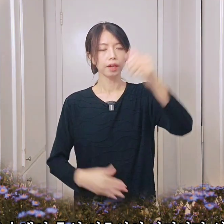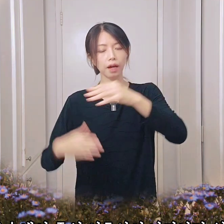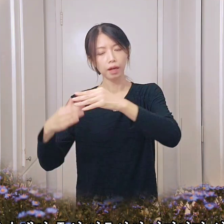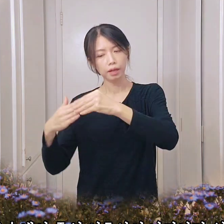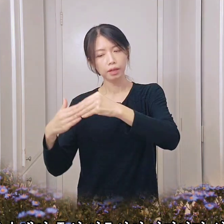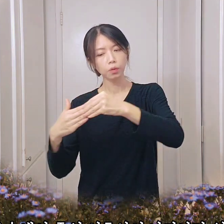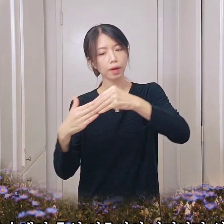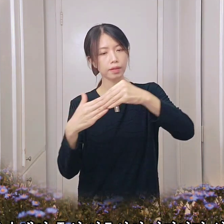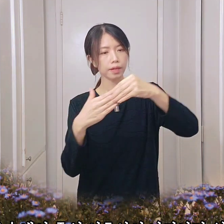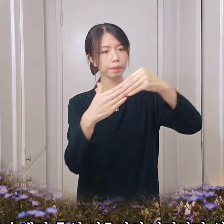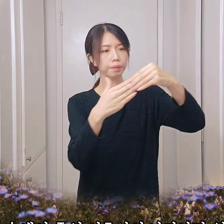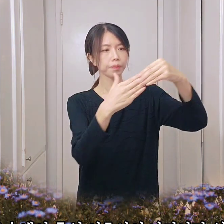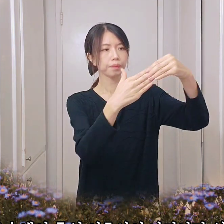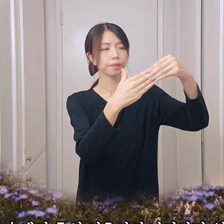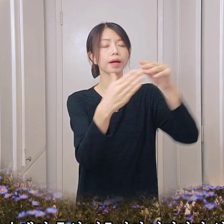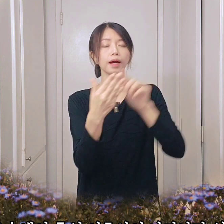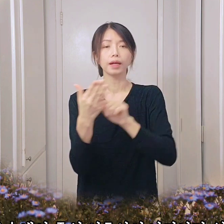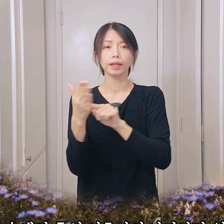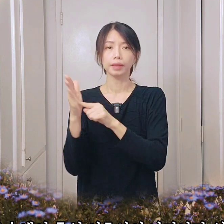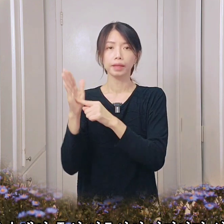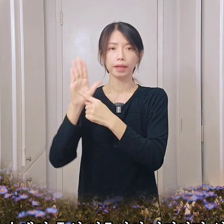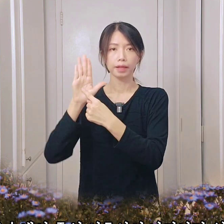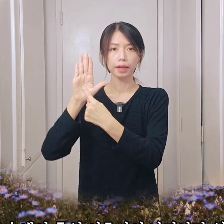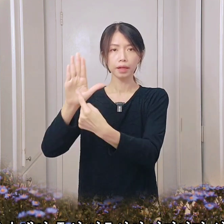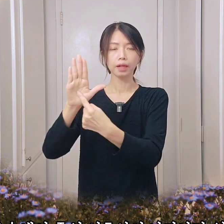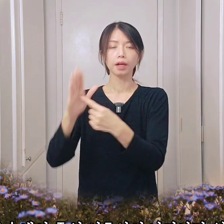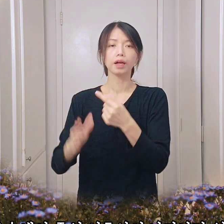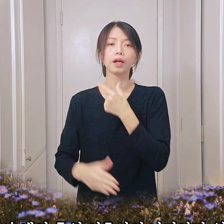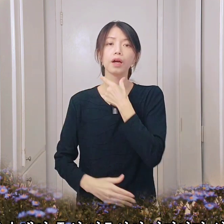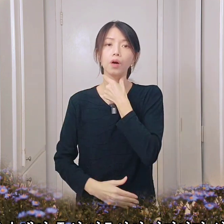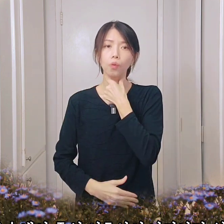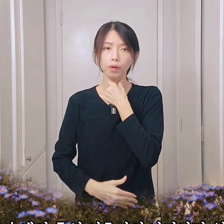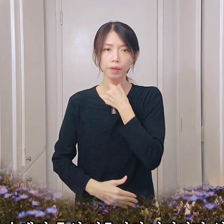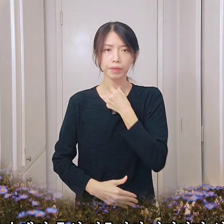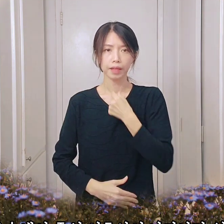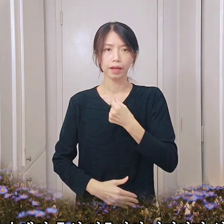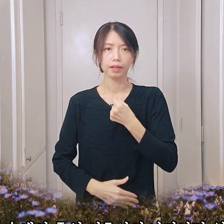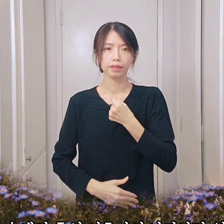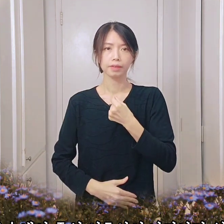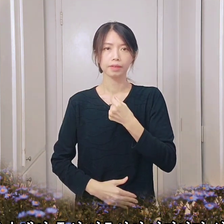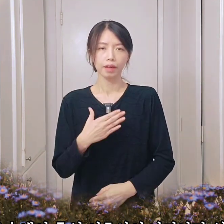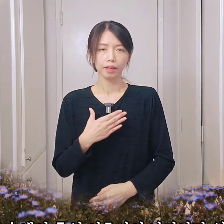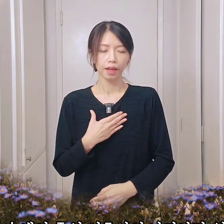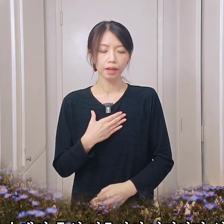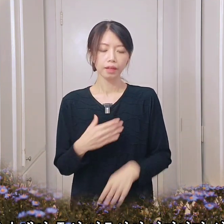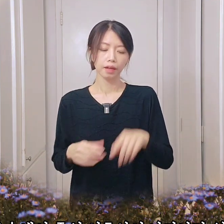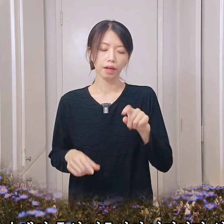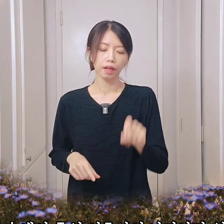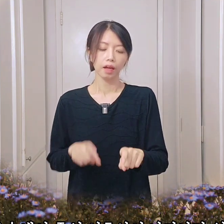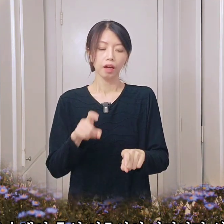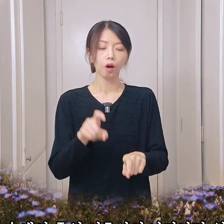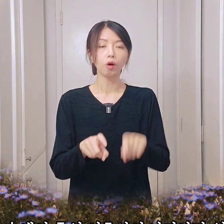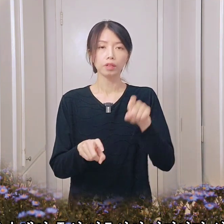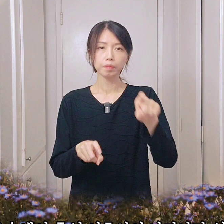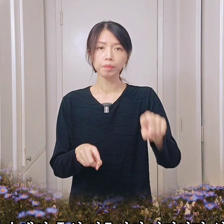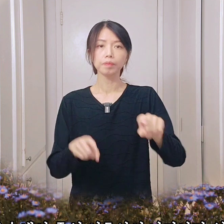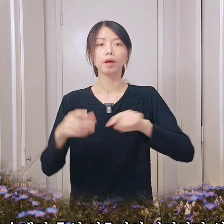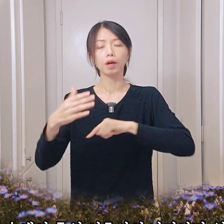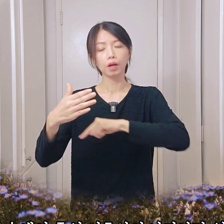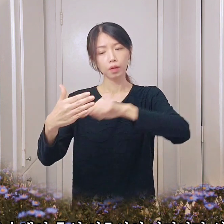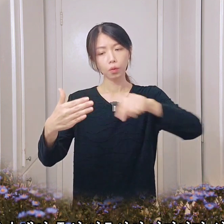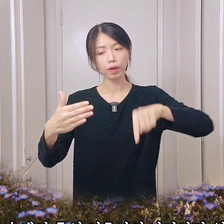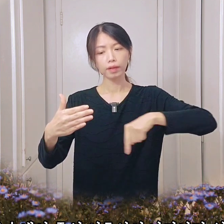주의 인도하심 나타내길 원합니다. 내